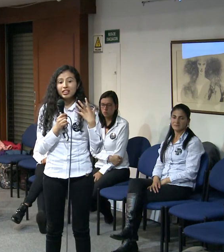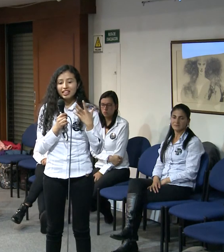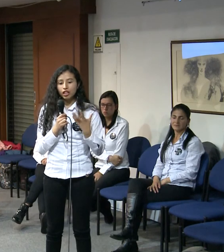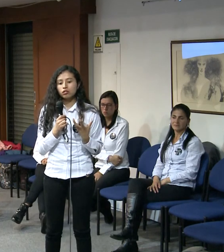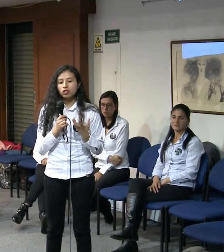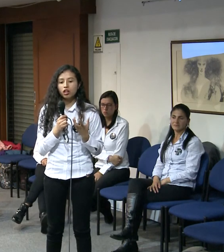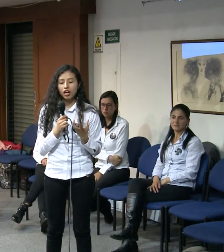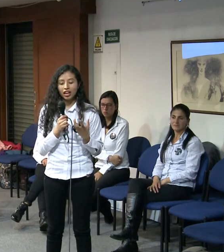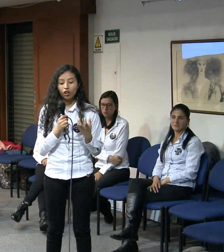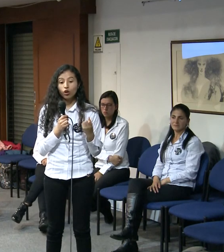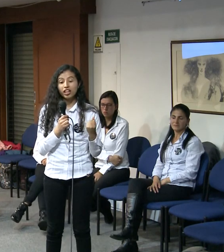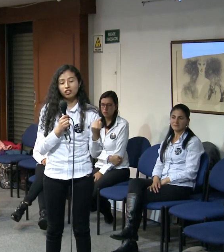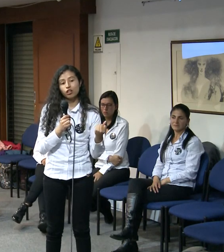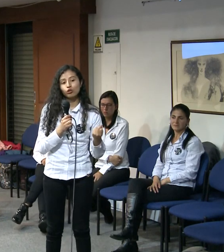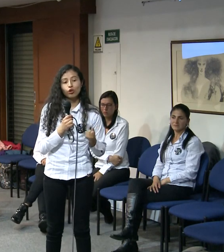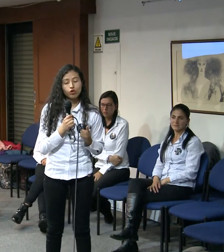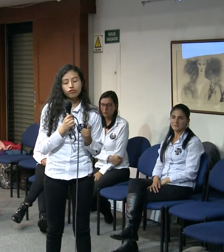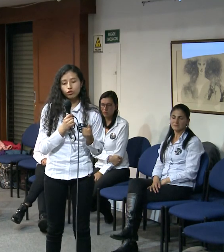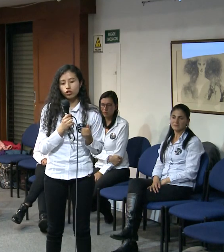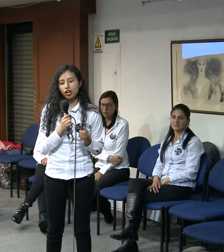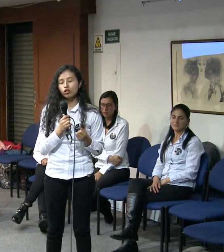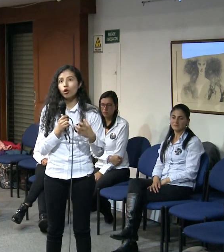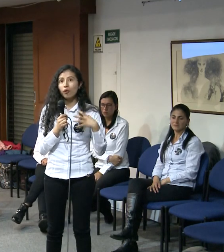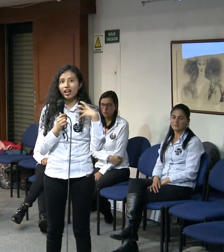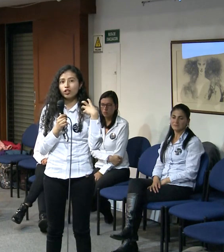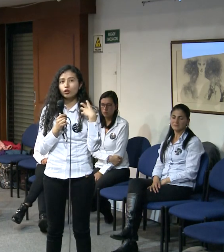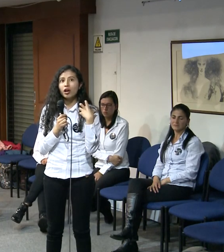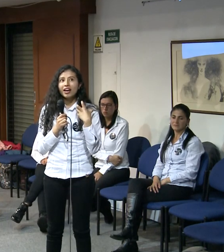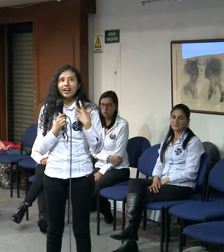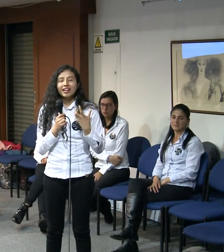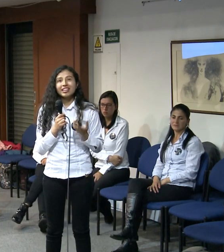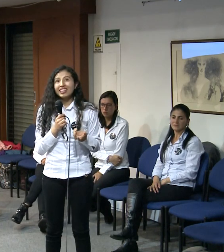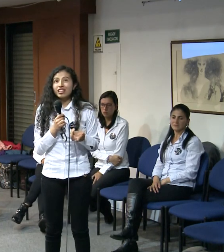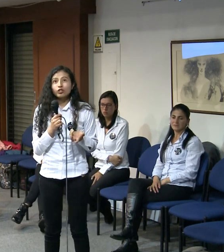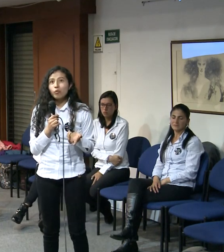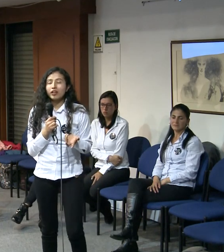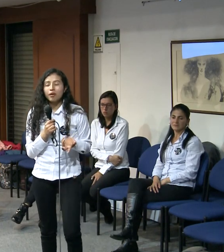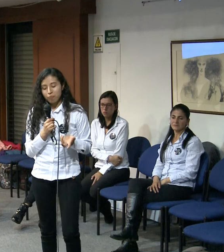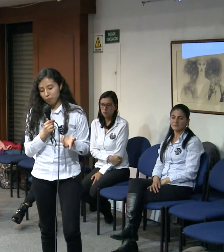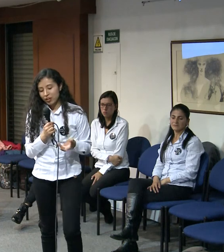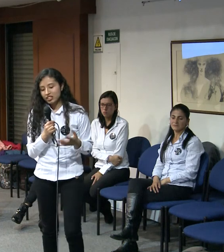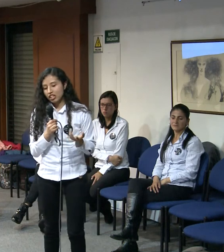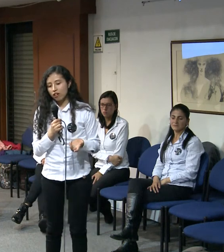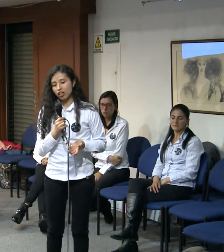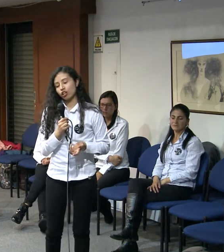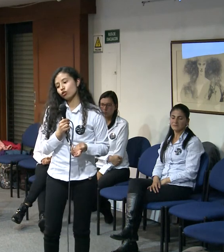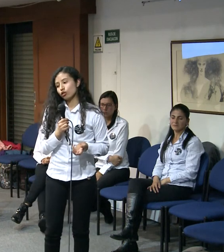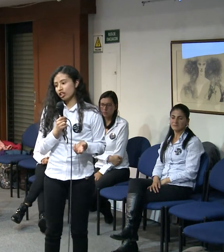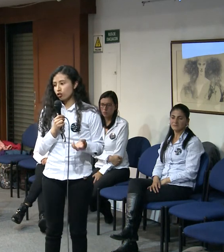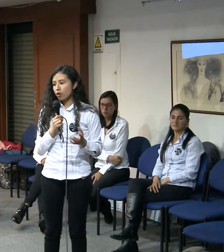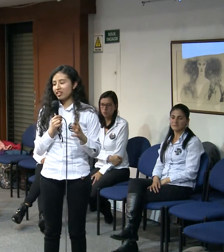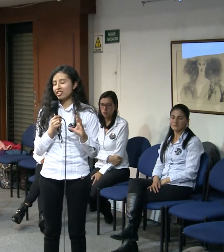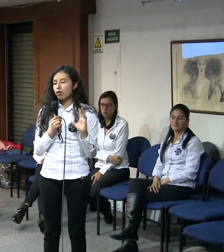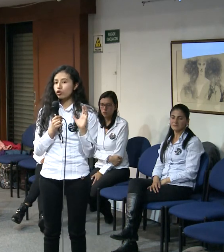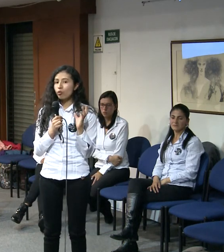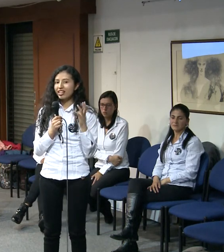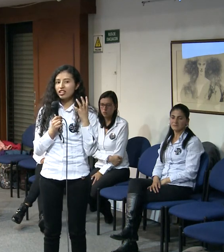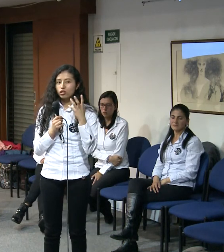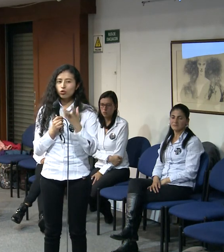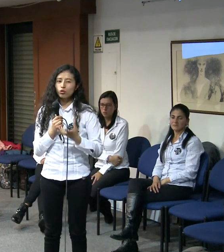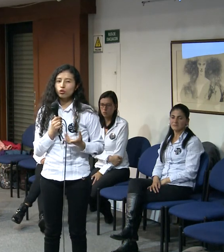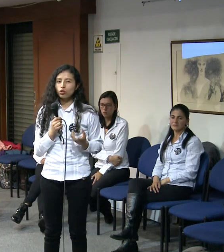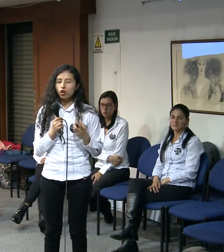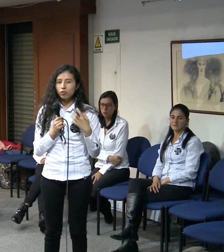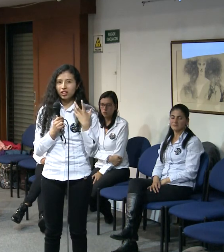nos permitieron conectarnos con los funcionarios, como que ellos como que pensaban que nosotras solamente estábamos como en